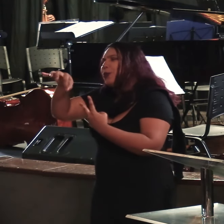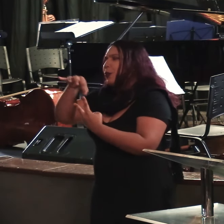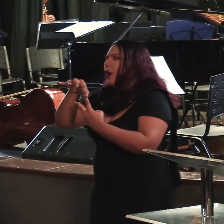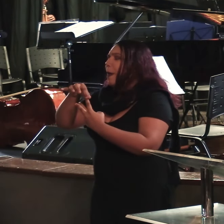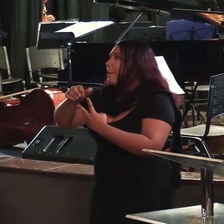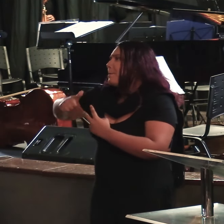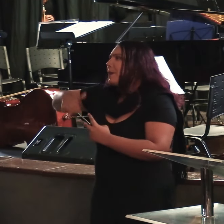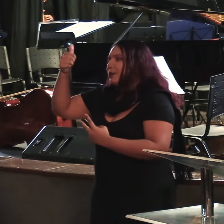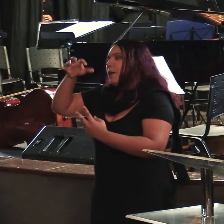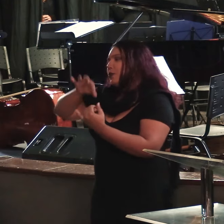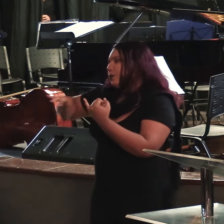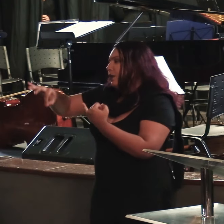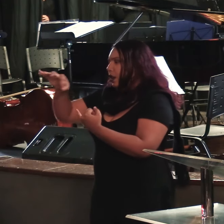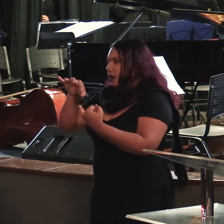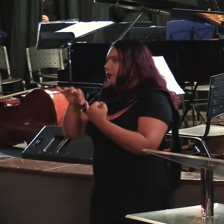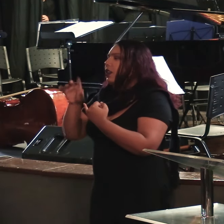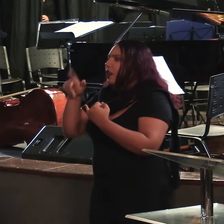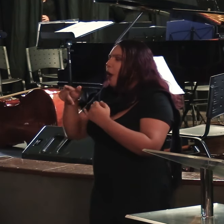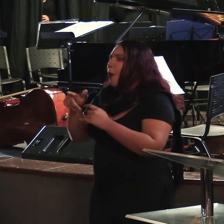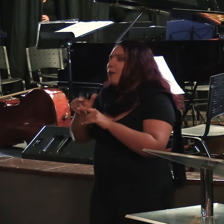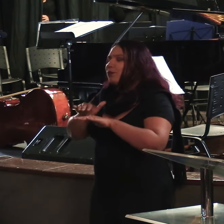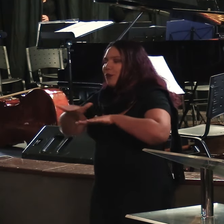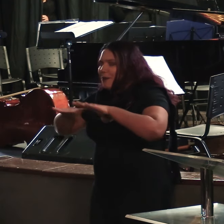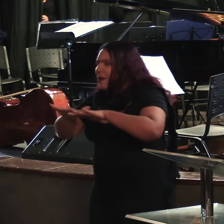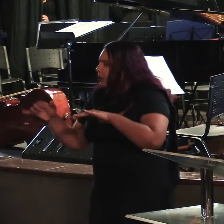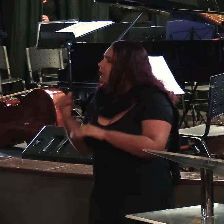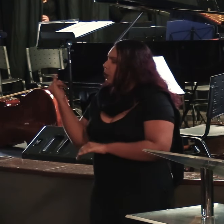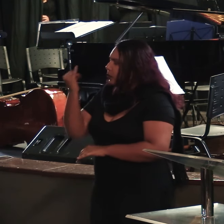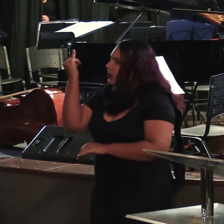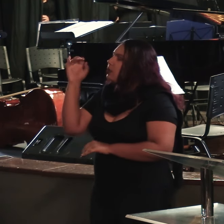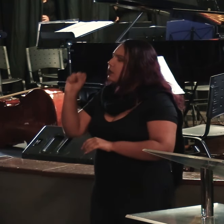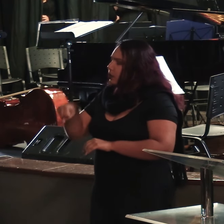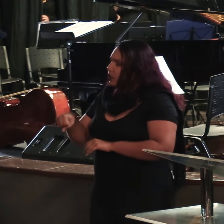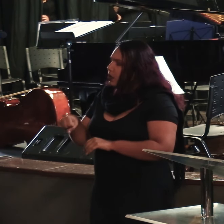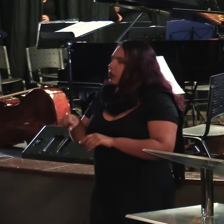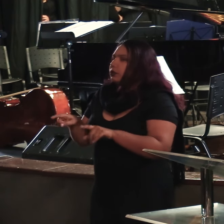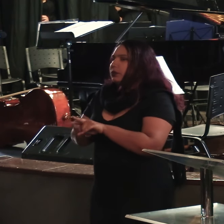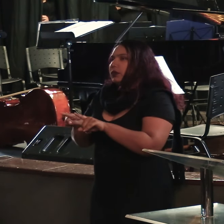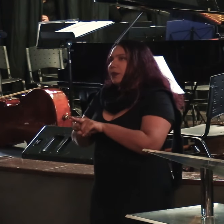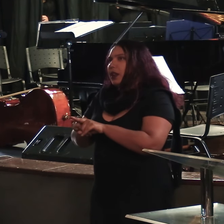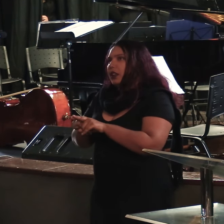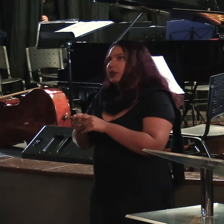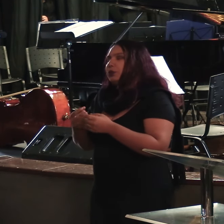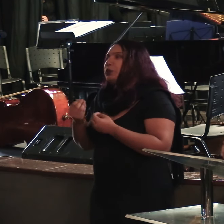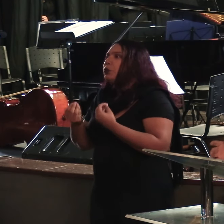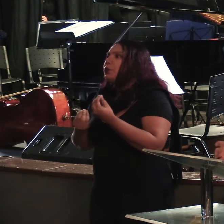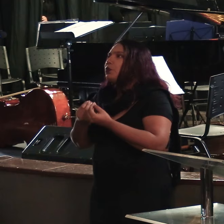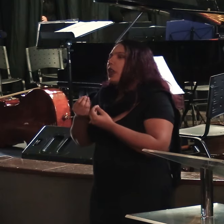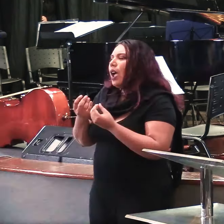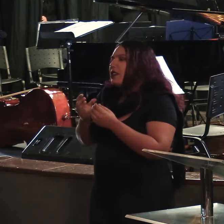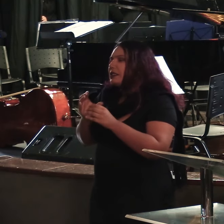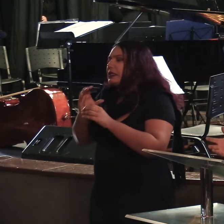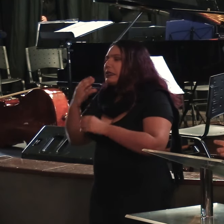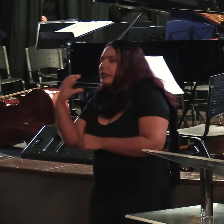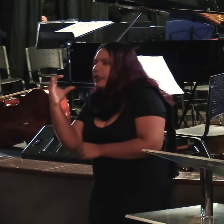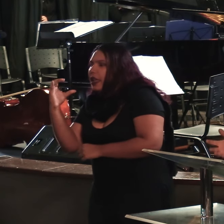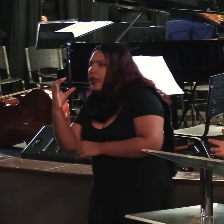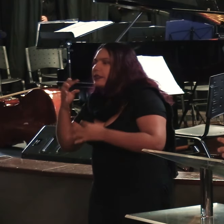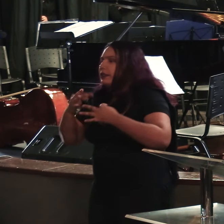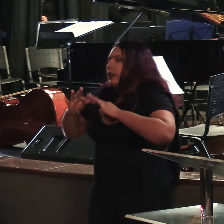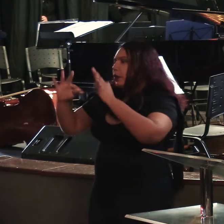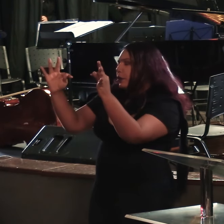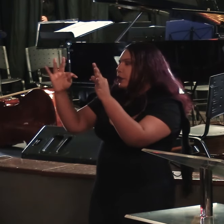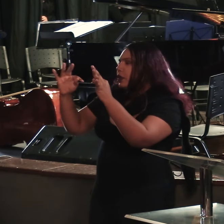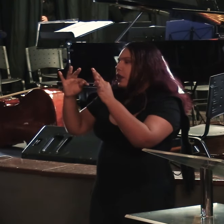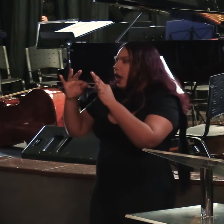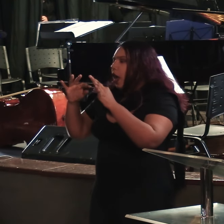o Instituto Federal do Espírito Santo. É um movimento importante e que aqui, além da ciência, da tecnologia, da